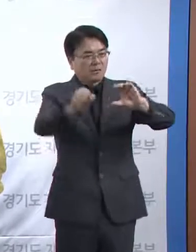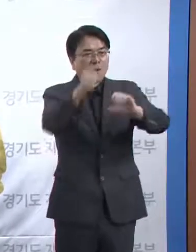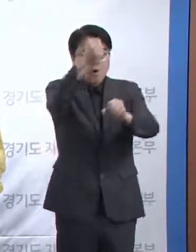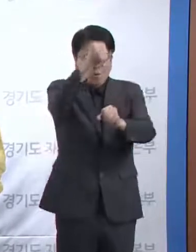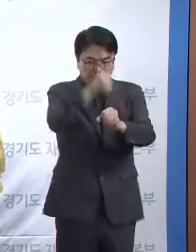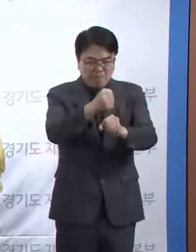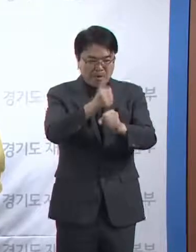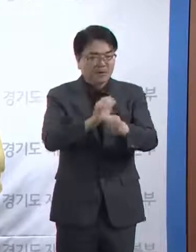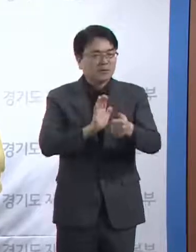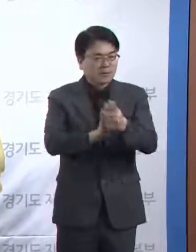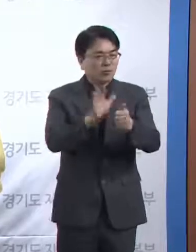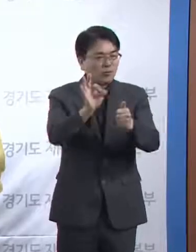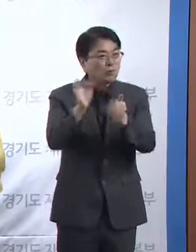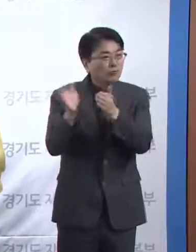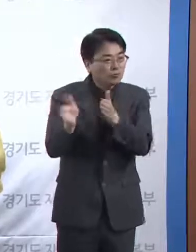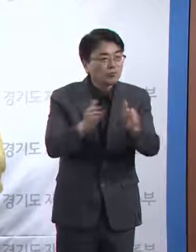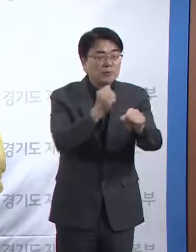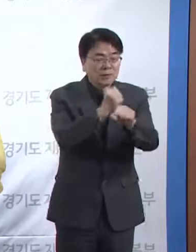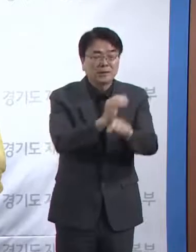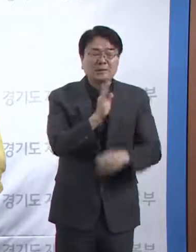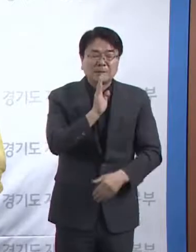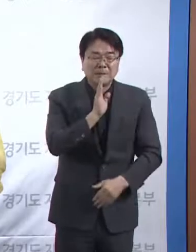소득지원금을 하자고 제안했습니다. 이게